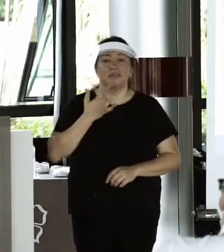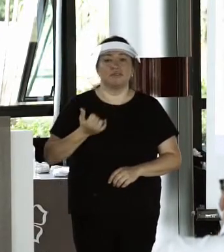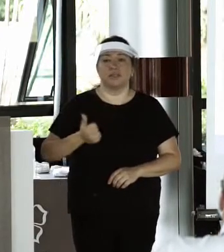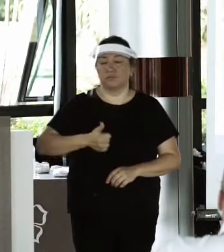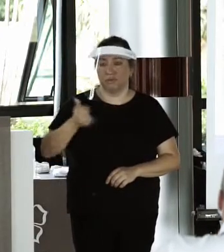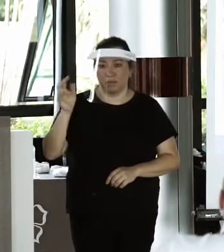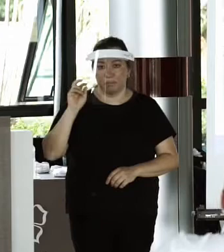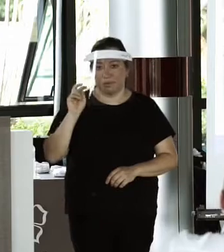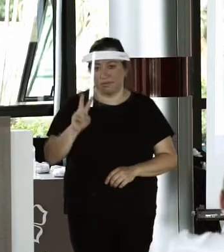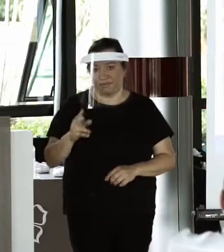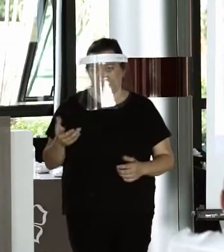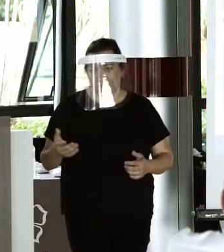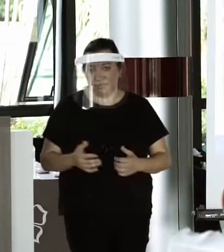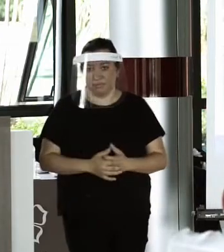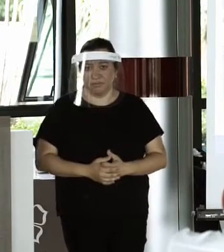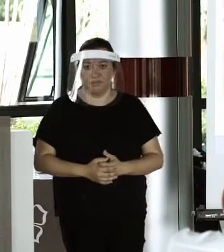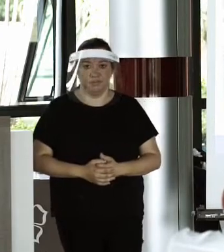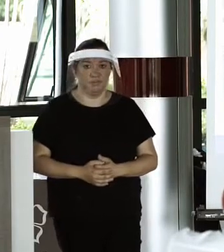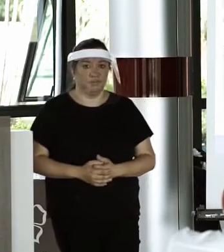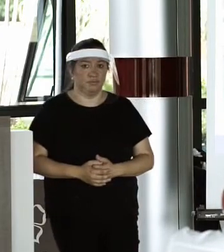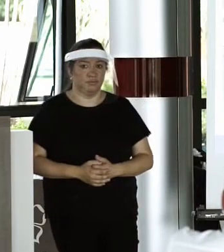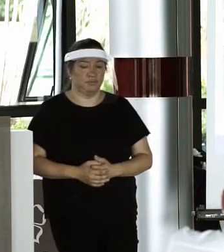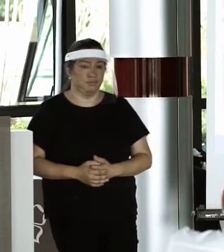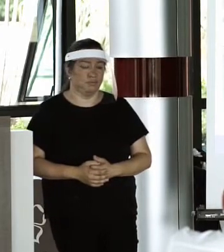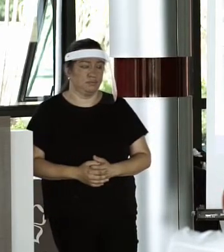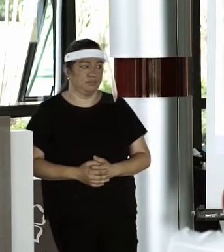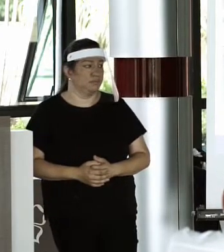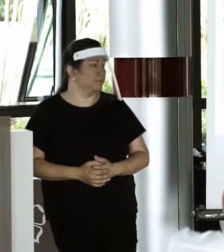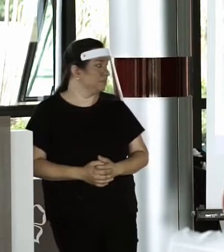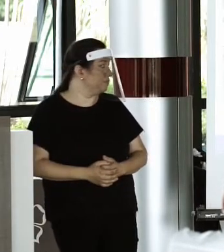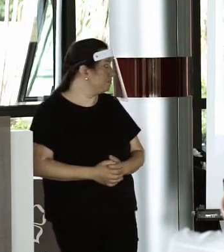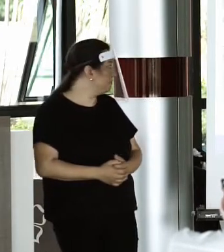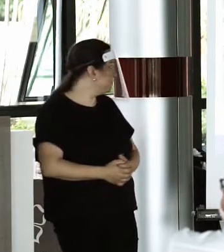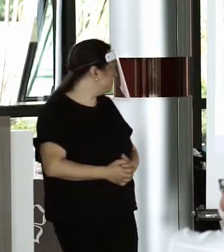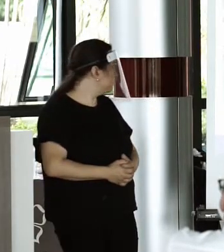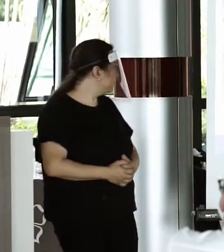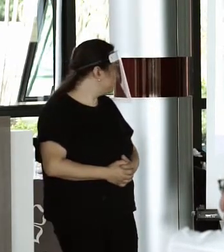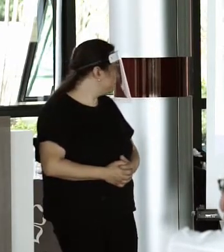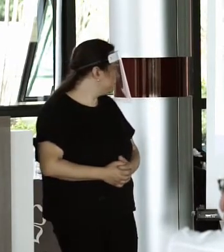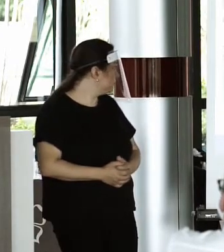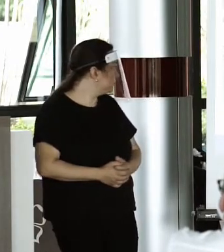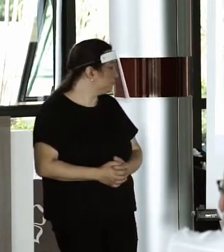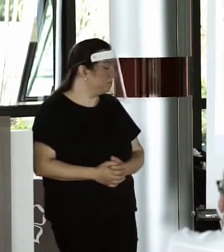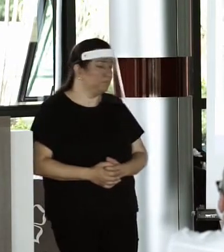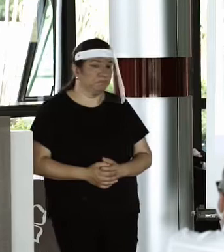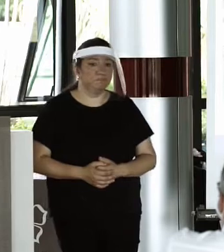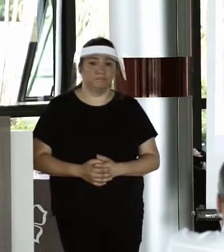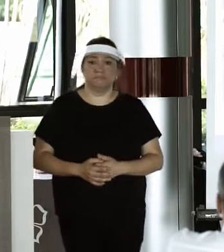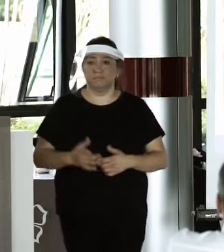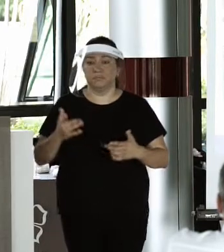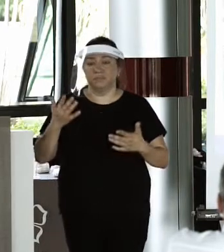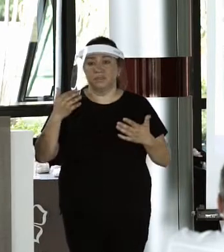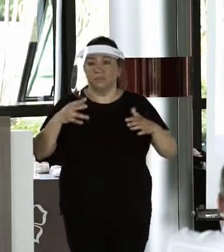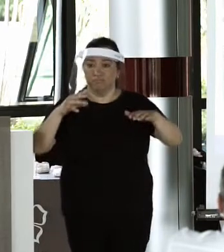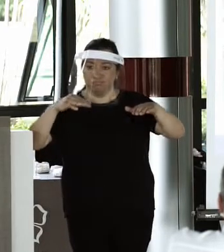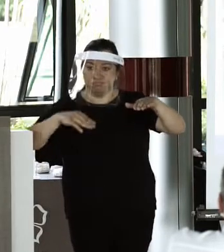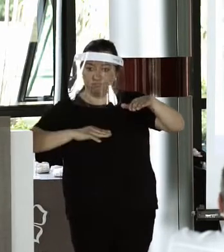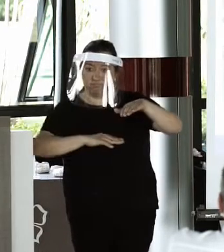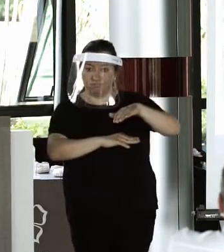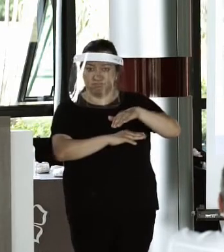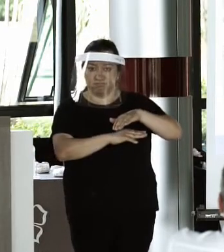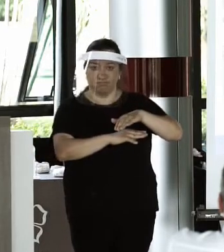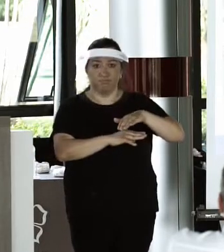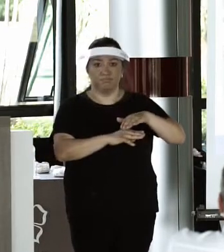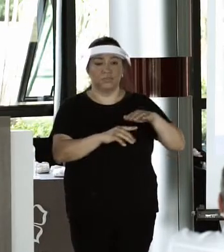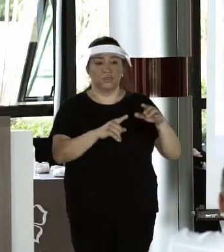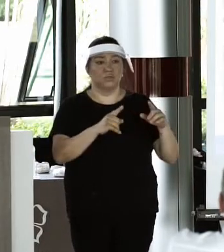né, nesse caso também. Então aqui para o caso de subsolos, ó, é muito boa para estudar infiltrações de subsolos. Esse aqui é uma